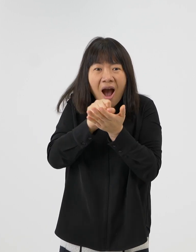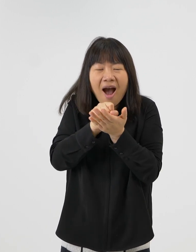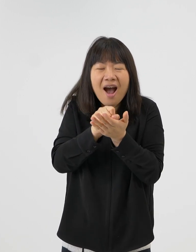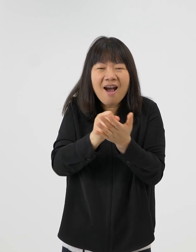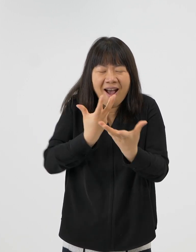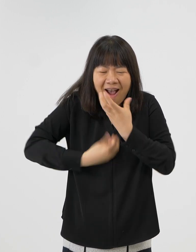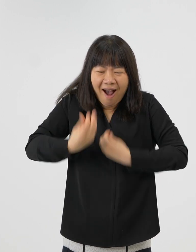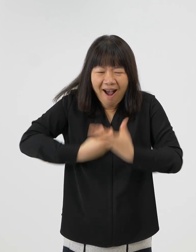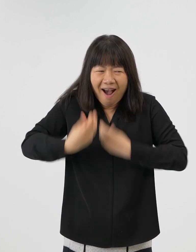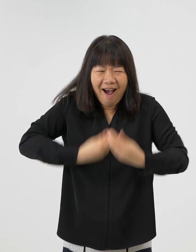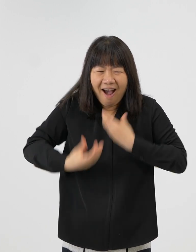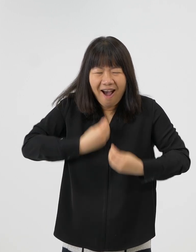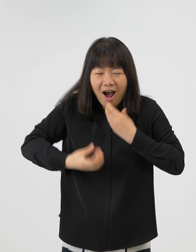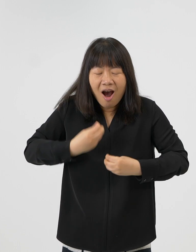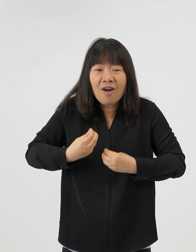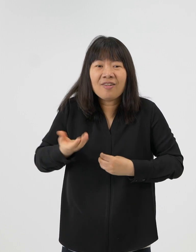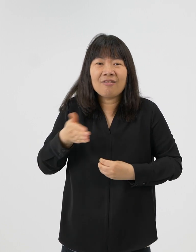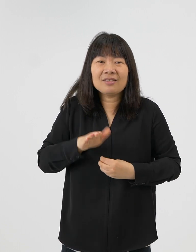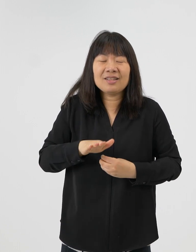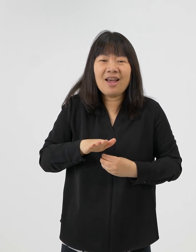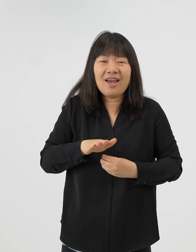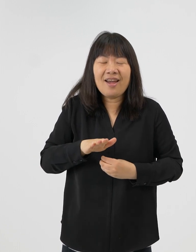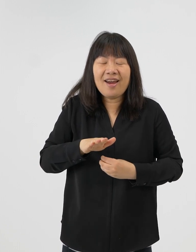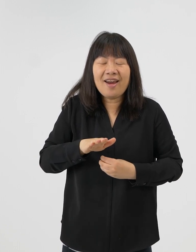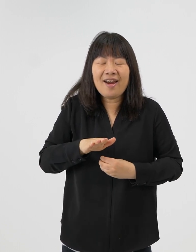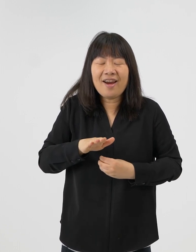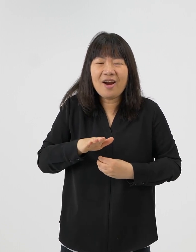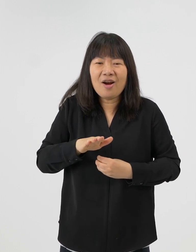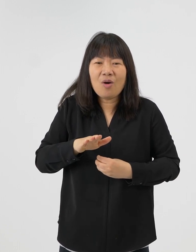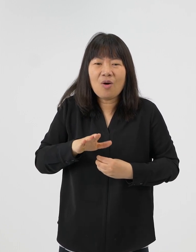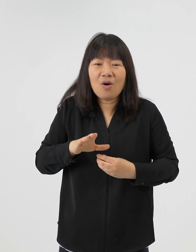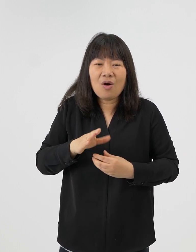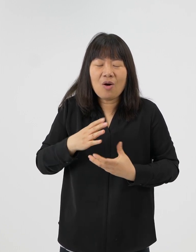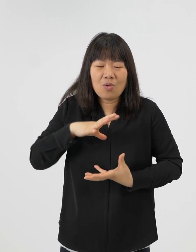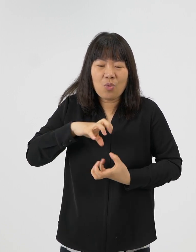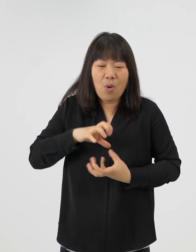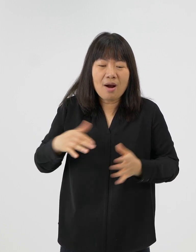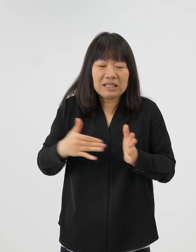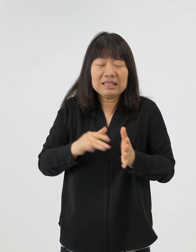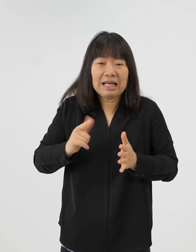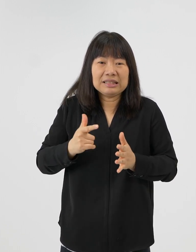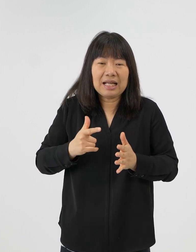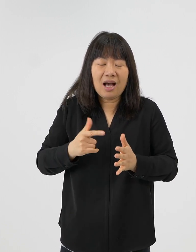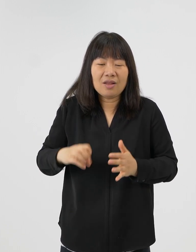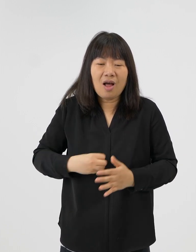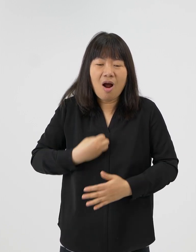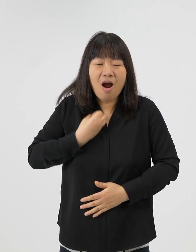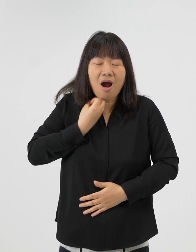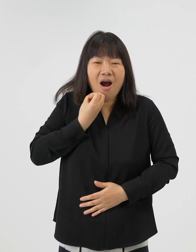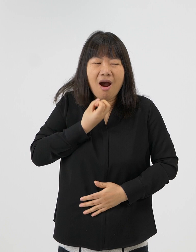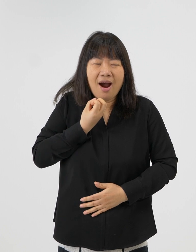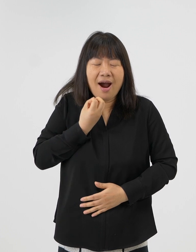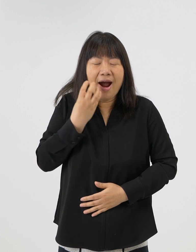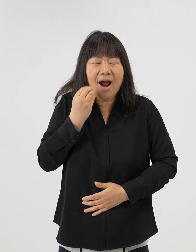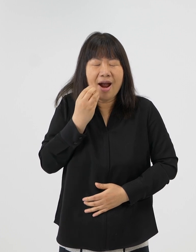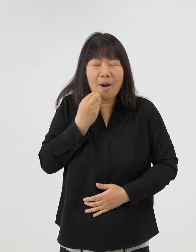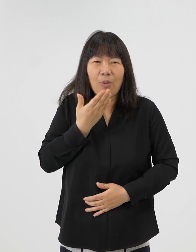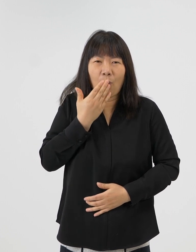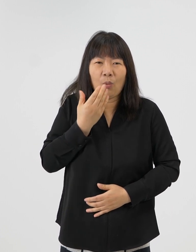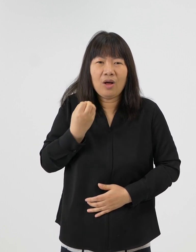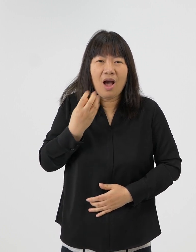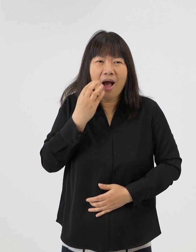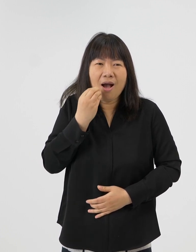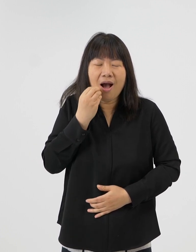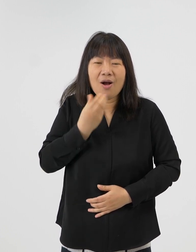먹는데 또 씹어보고 먹고 또 씹어보고 먹고. 근데 음식이라는 게 어때요? 말씀이라는 게